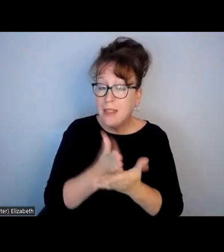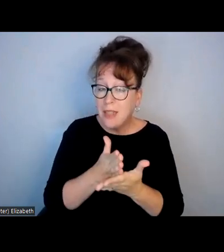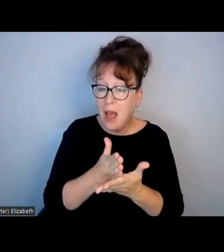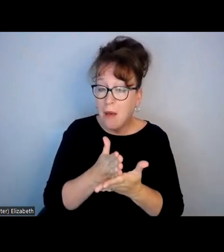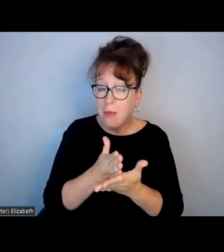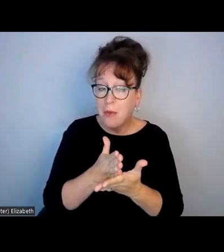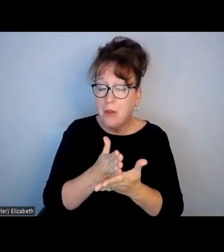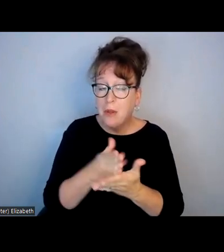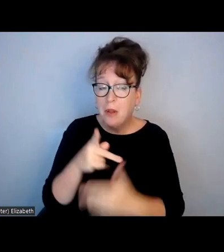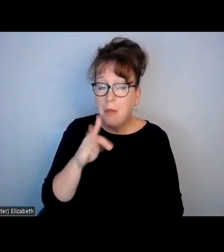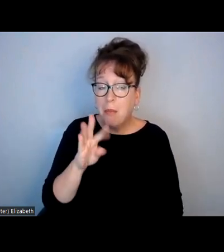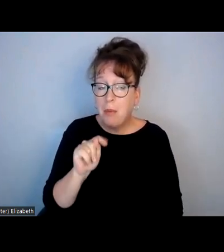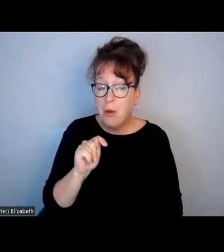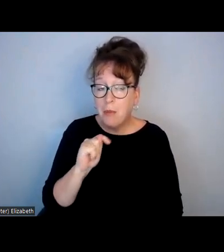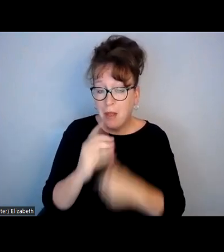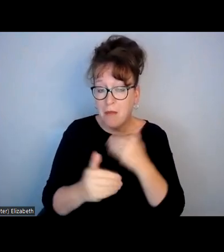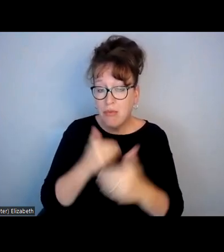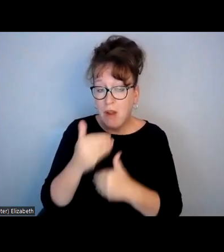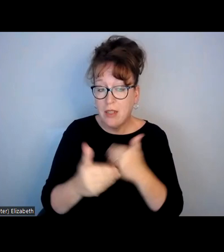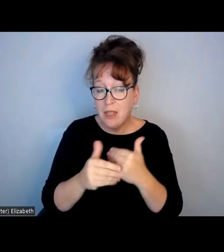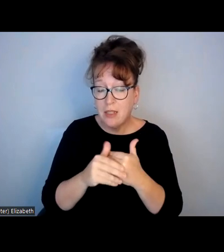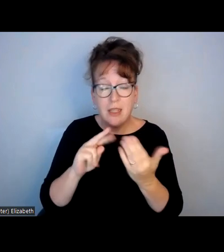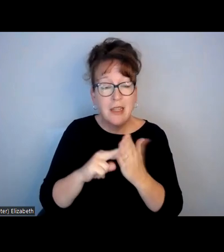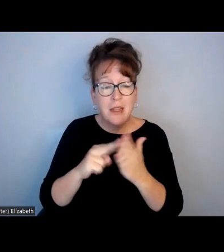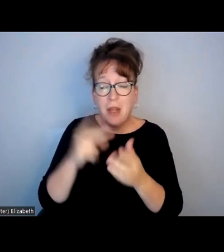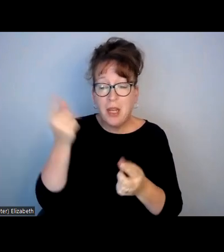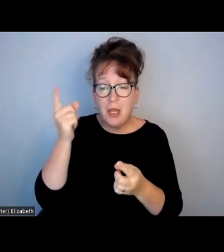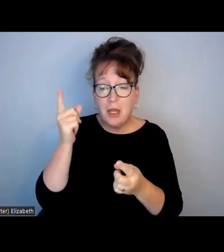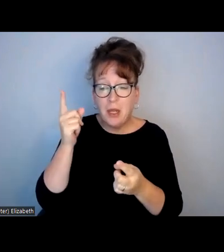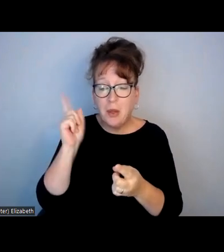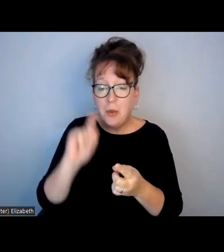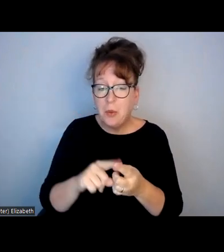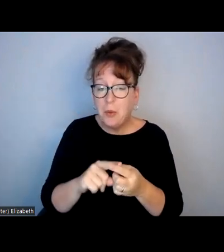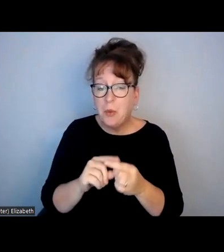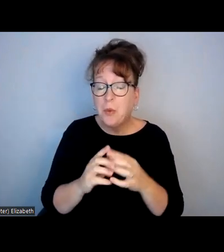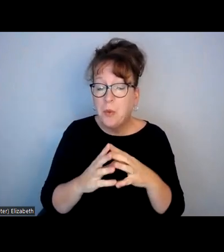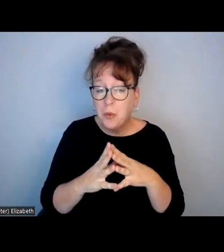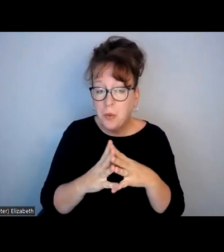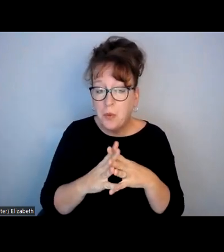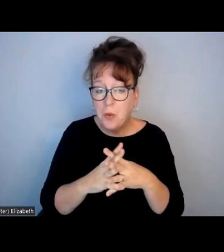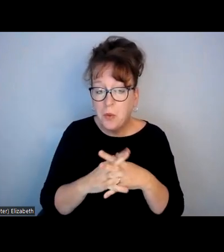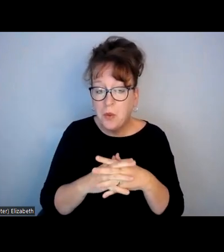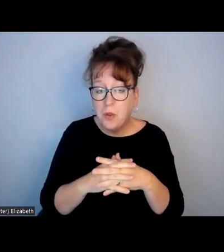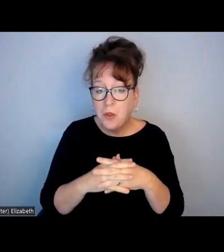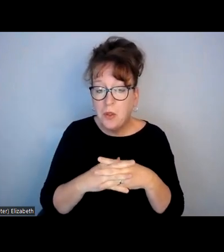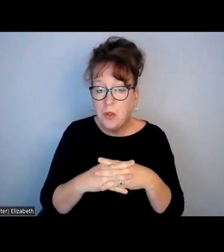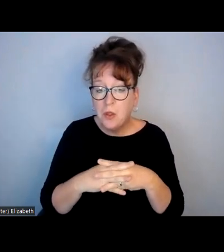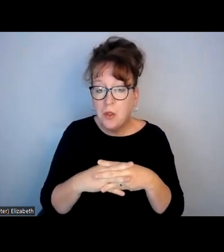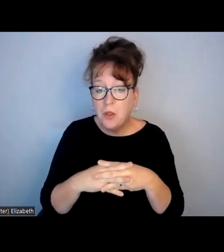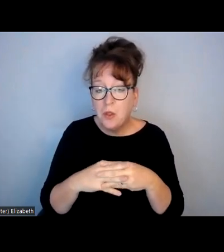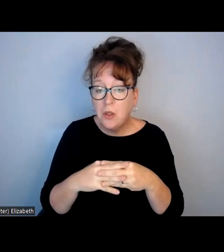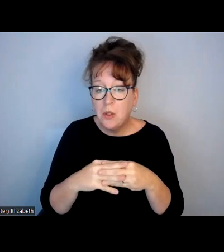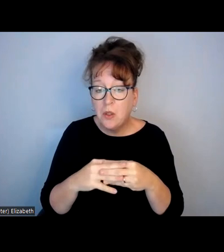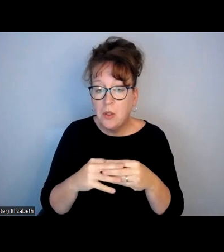Como un proceso de una sola partida es se está oyendo entre